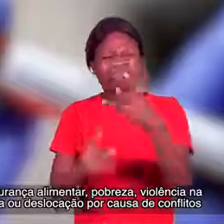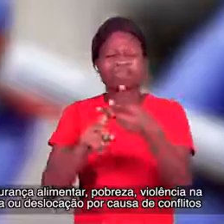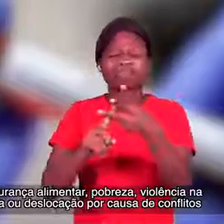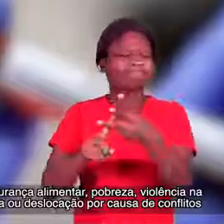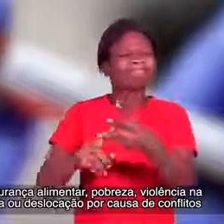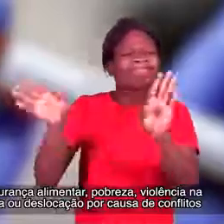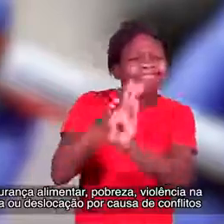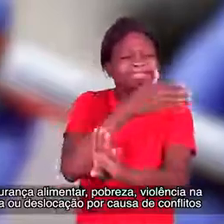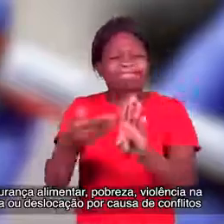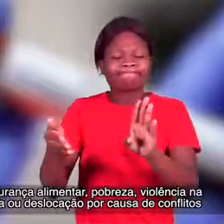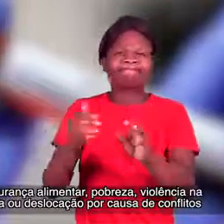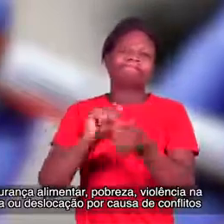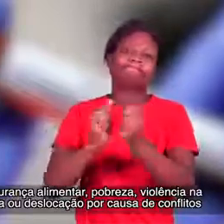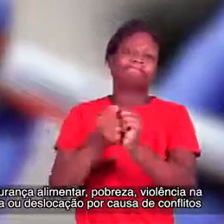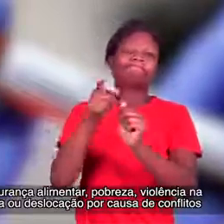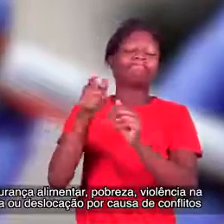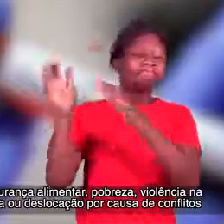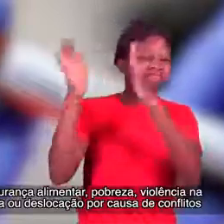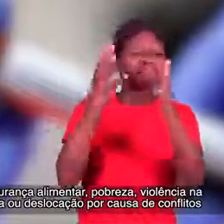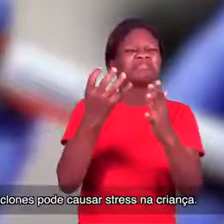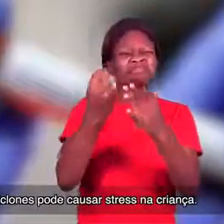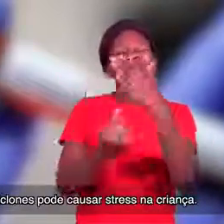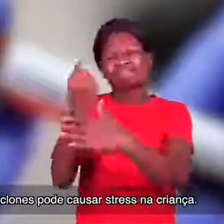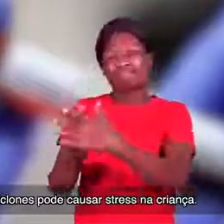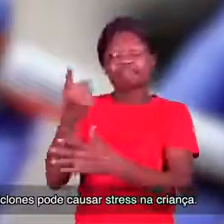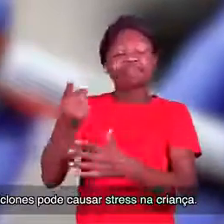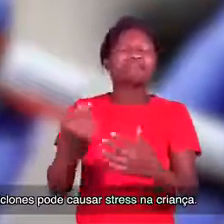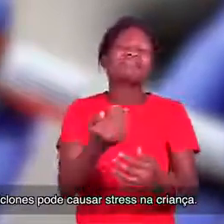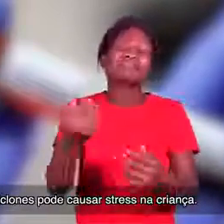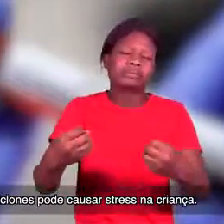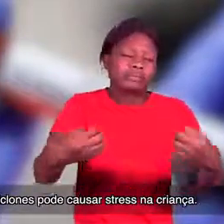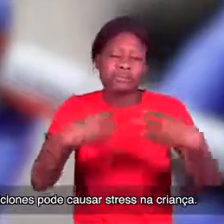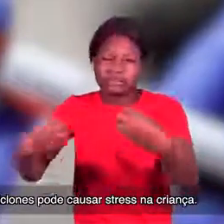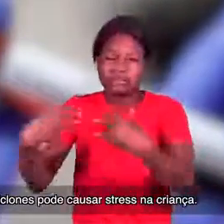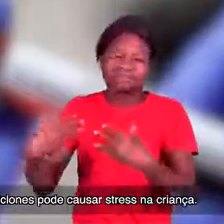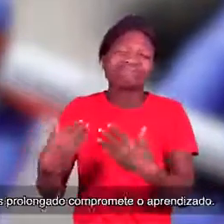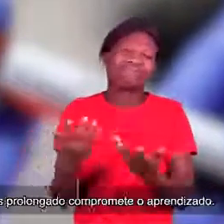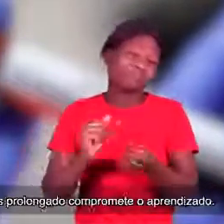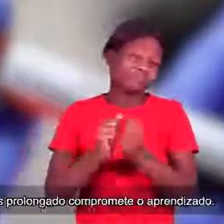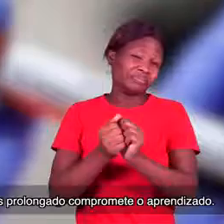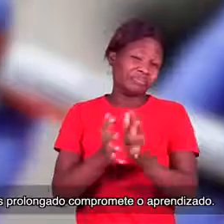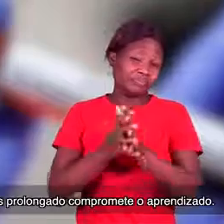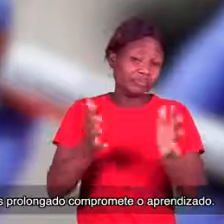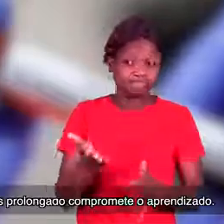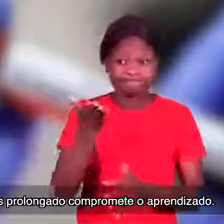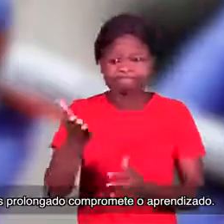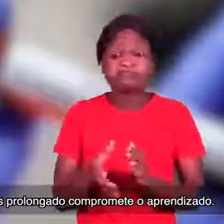na família ou deslocação por causa de conflitos ou ciclones pode causar estresse na criança. O estresse prolongado